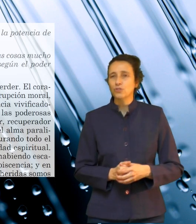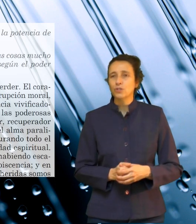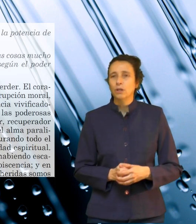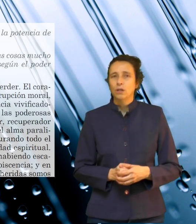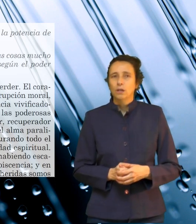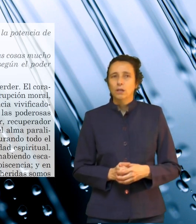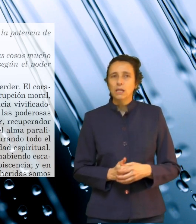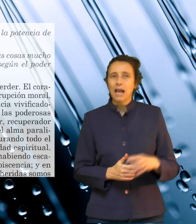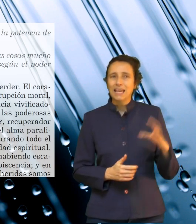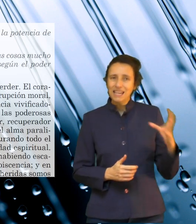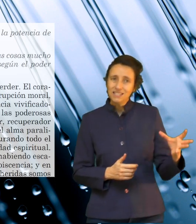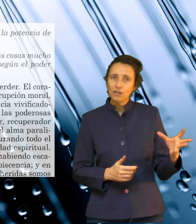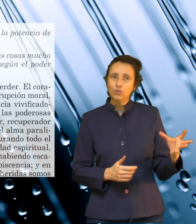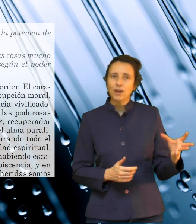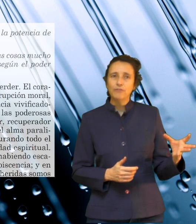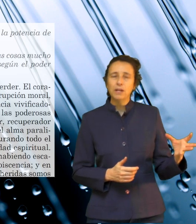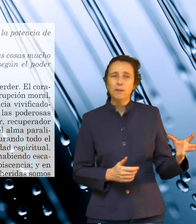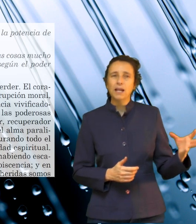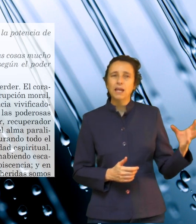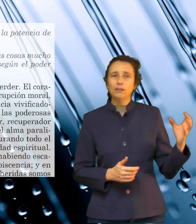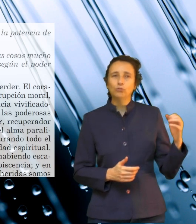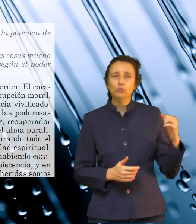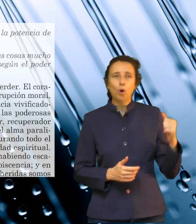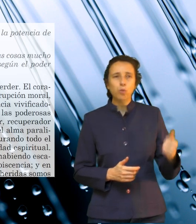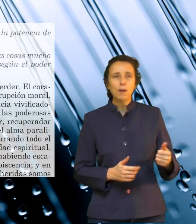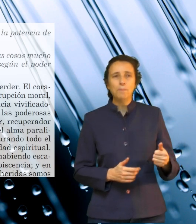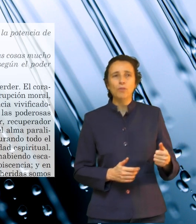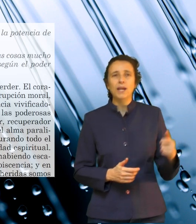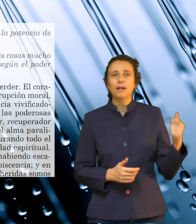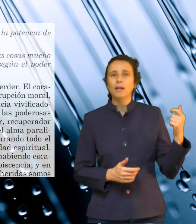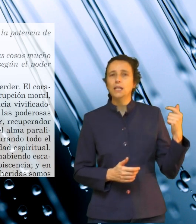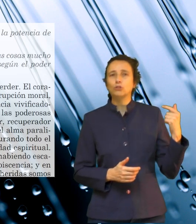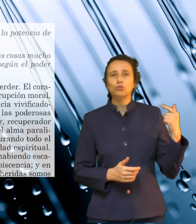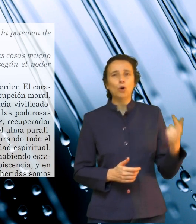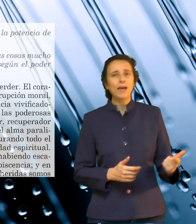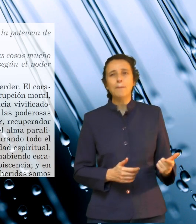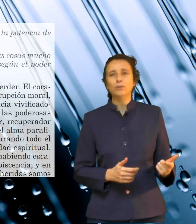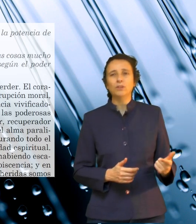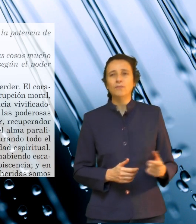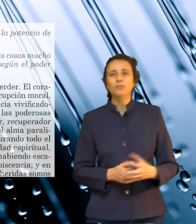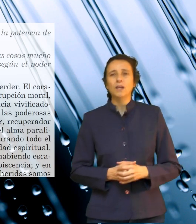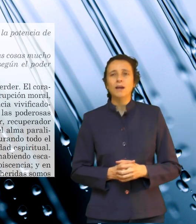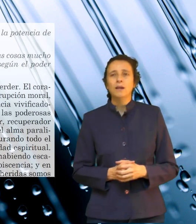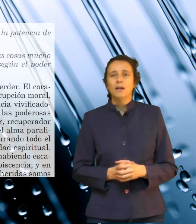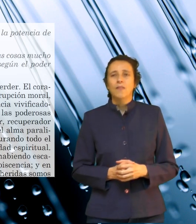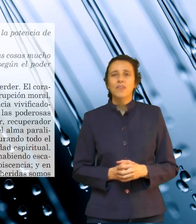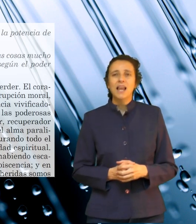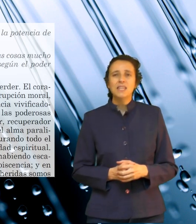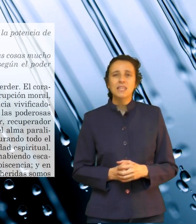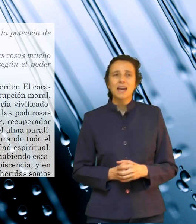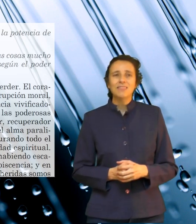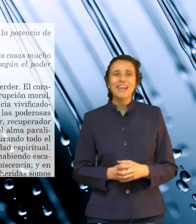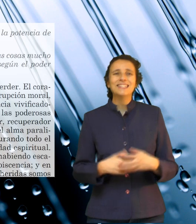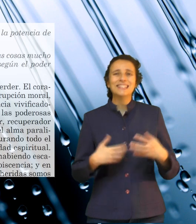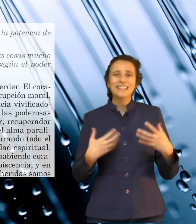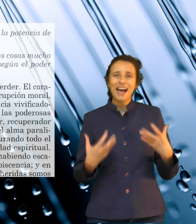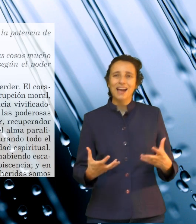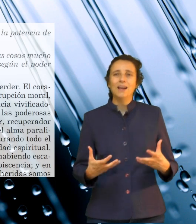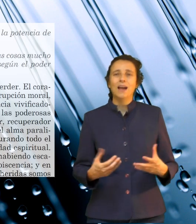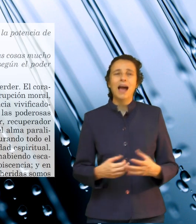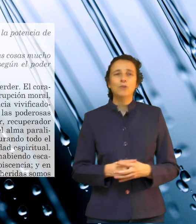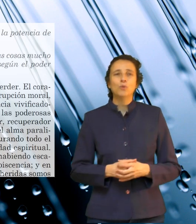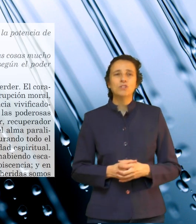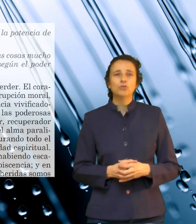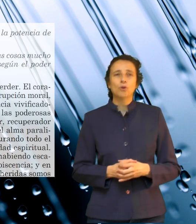de Dios. Y aquí se nos afirma que todo el poder y toda la potencia de la Deidad